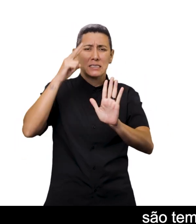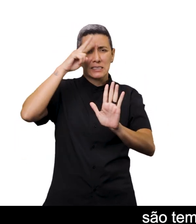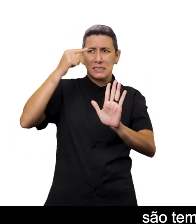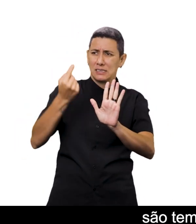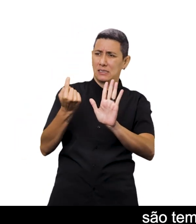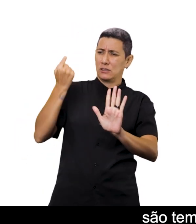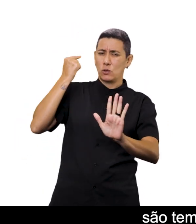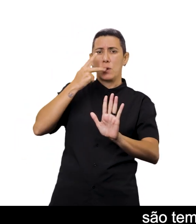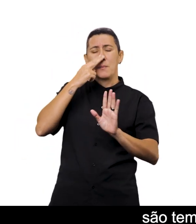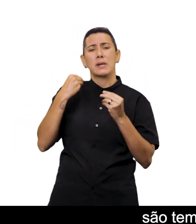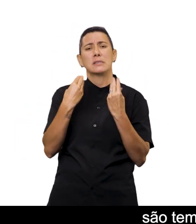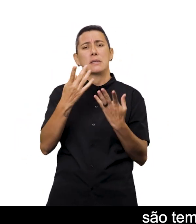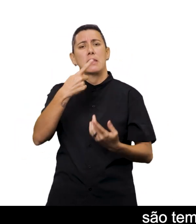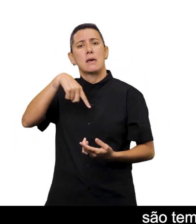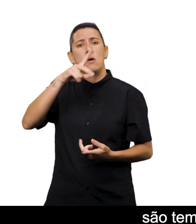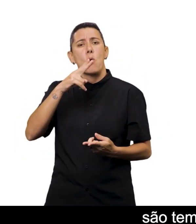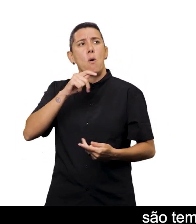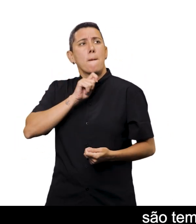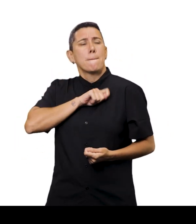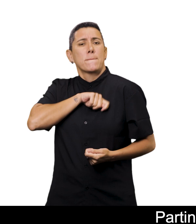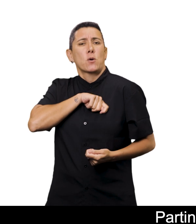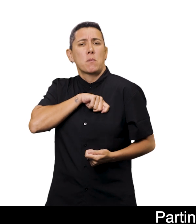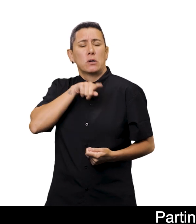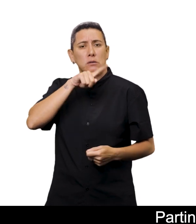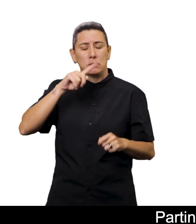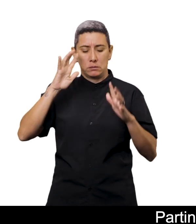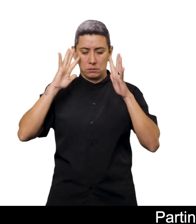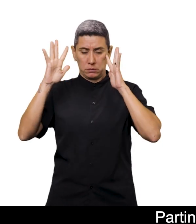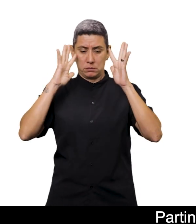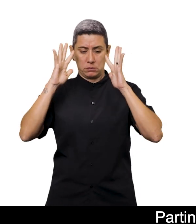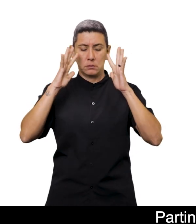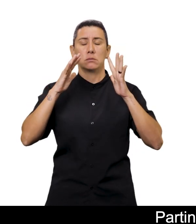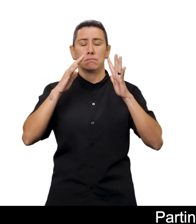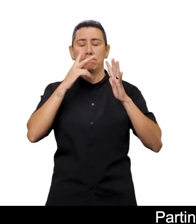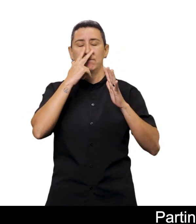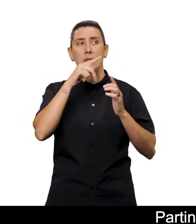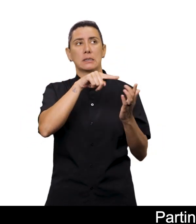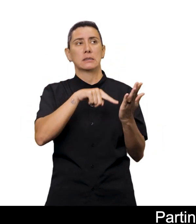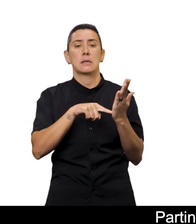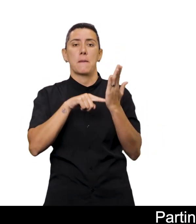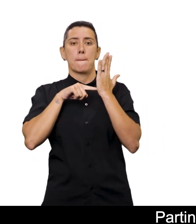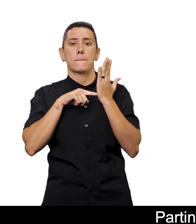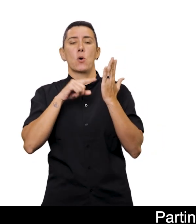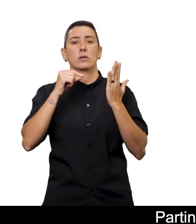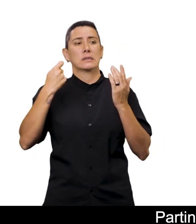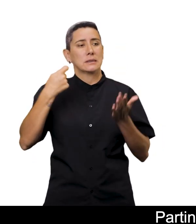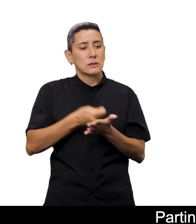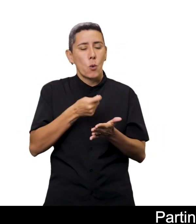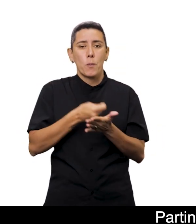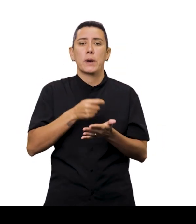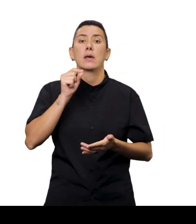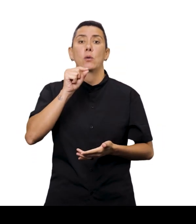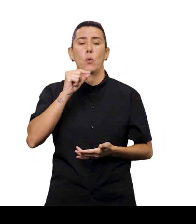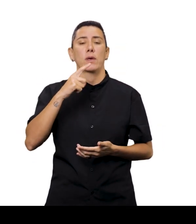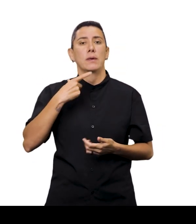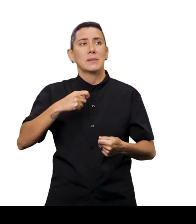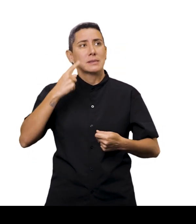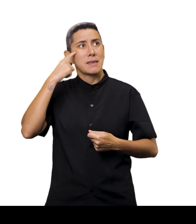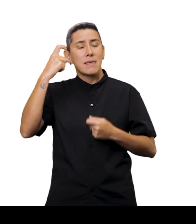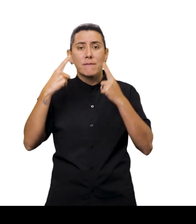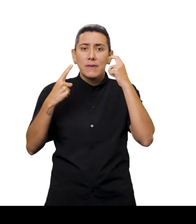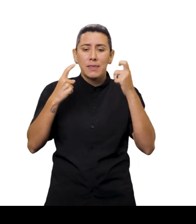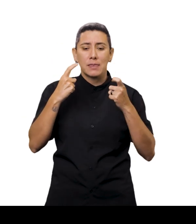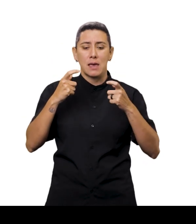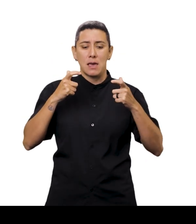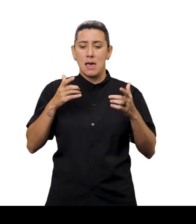queer presentes em A Cor d'Amor. Partindo do chamado provocativo desta serigrafia, este